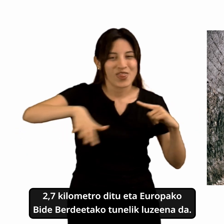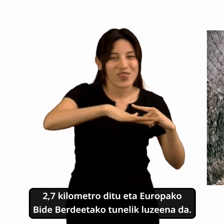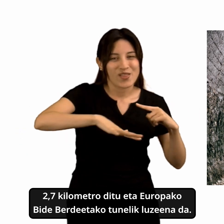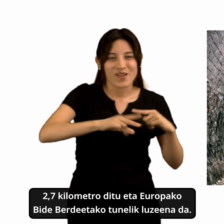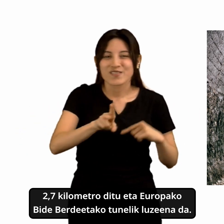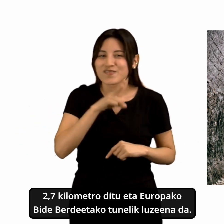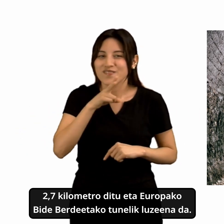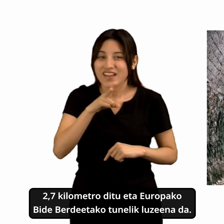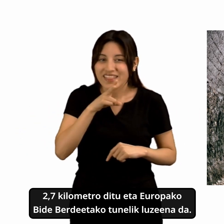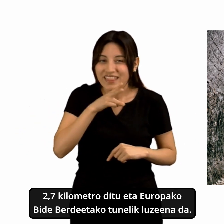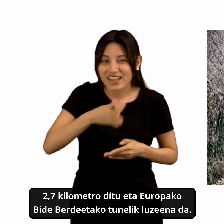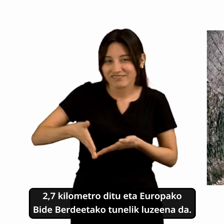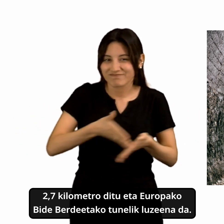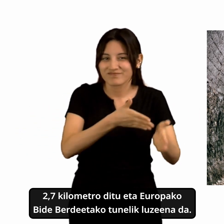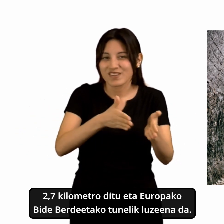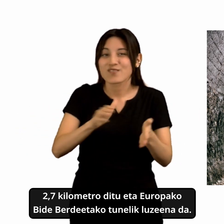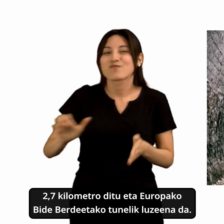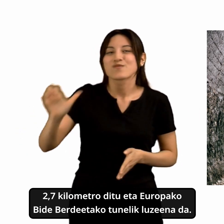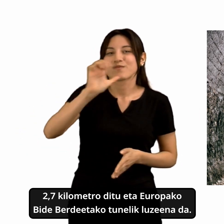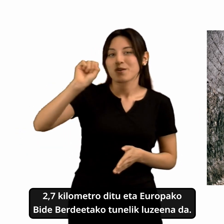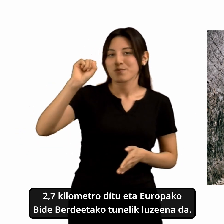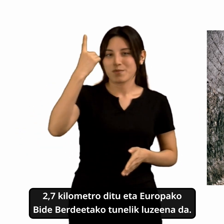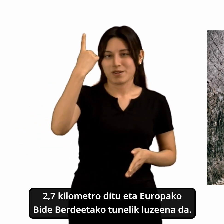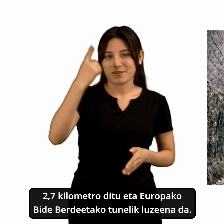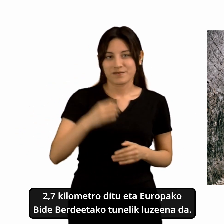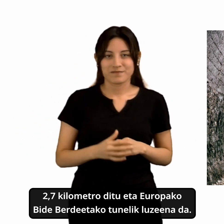Europako bide berdeetako tunelik luzeena da.